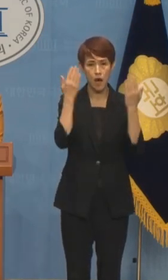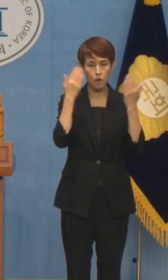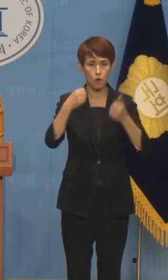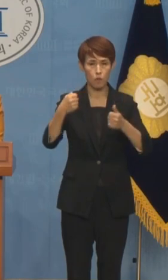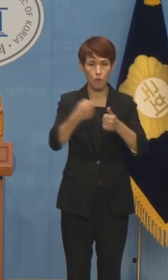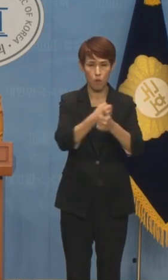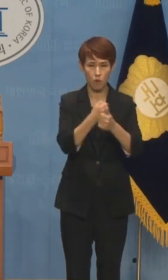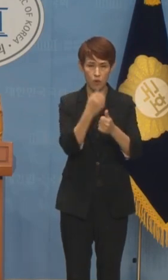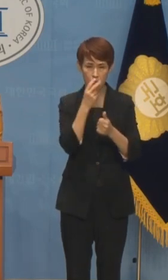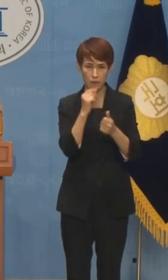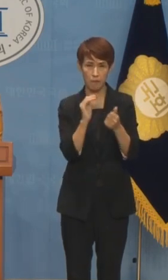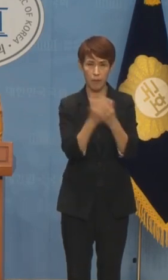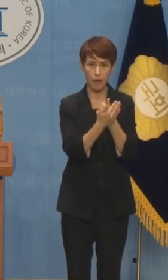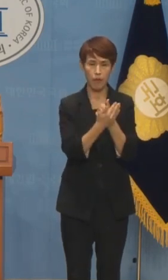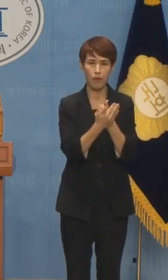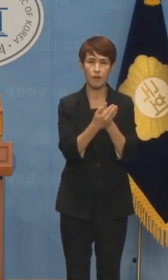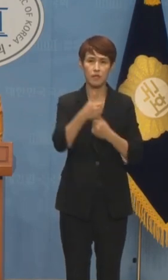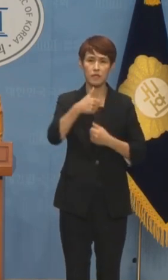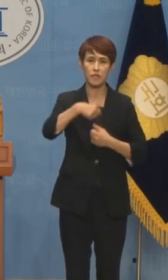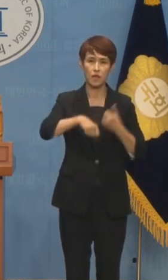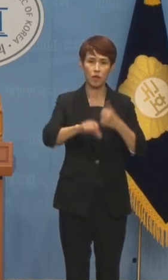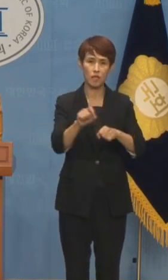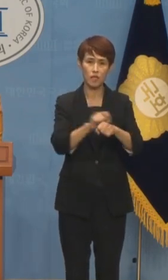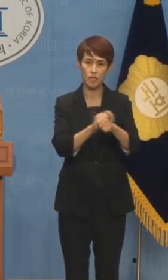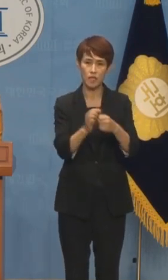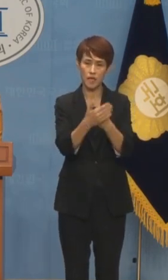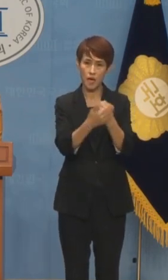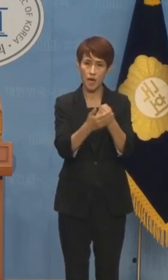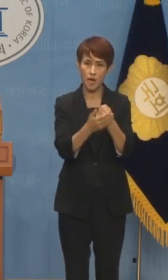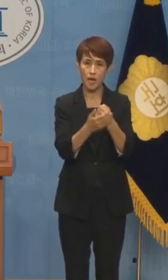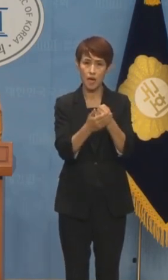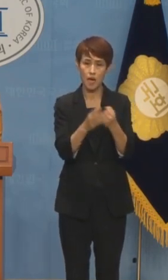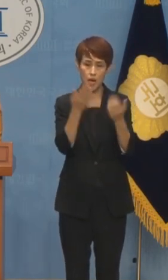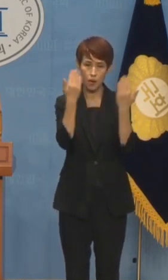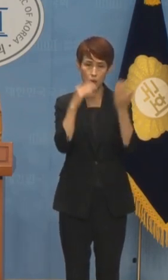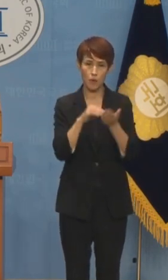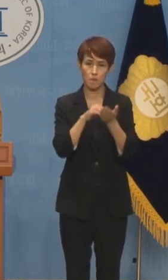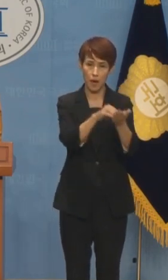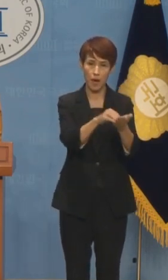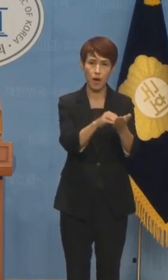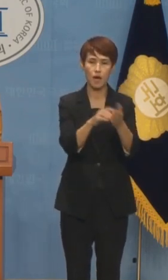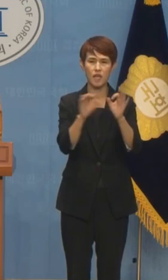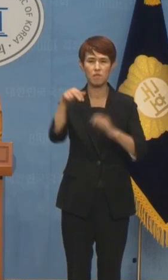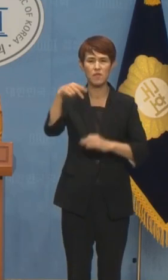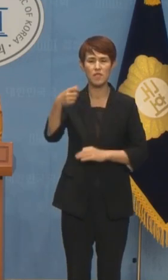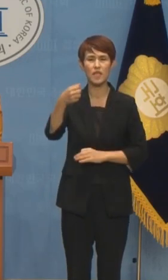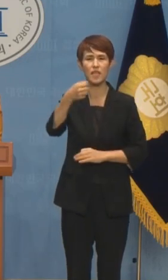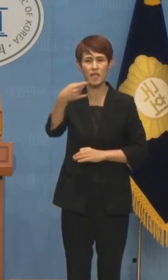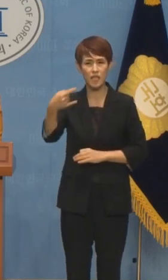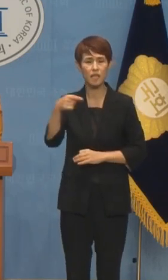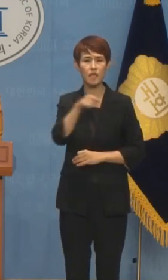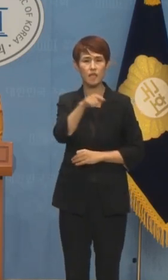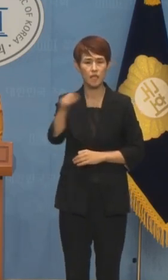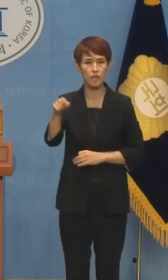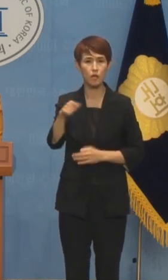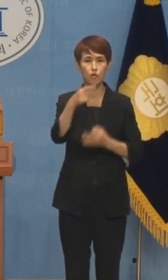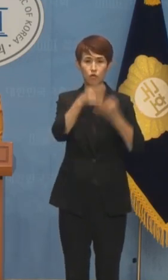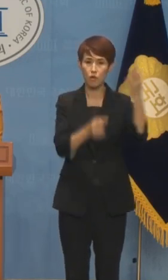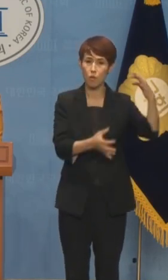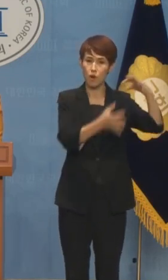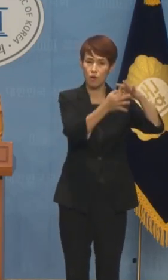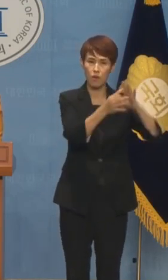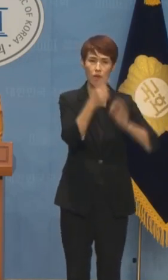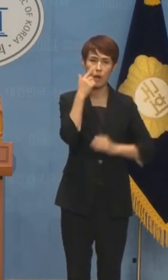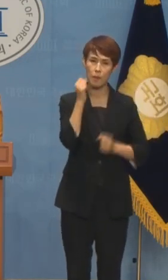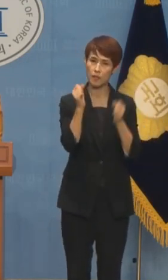정순신, 자녀 특혜 입학 의혹 정호영, 학폭 무마 김승희 등 윤석열 정부 인사에 아빠